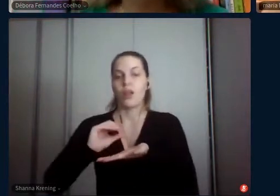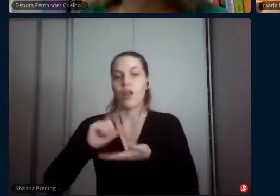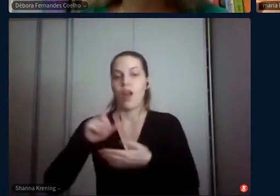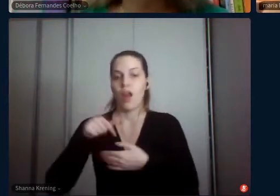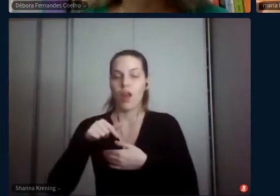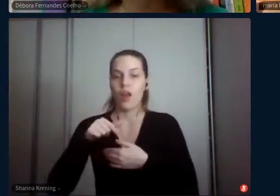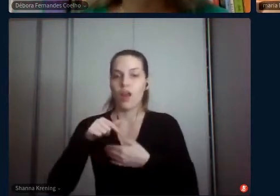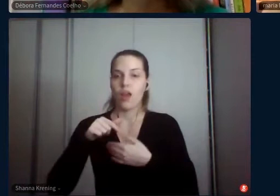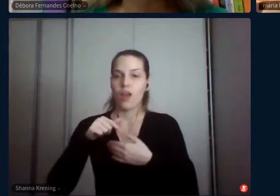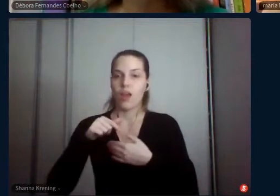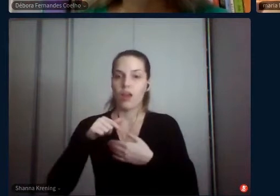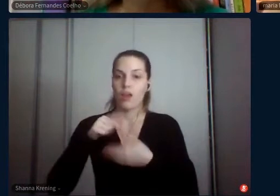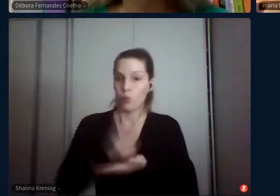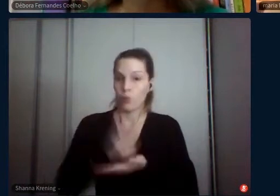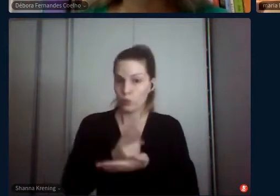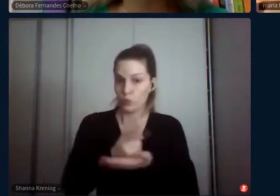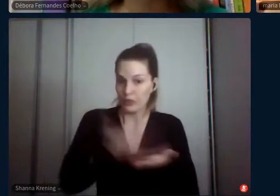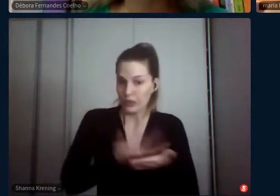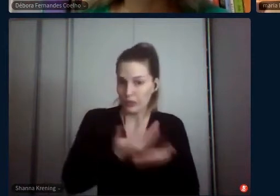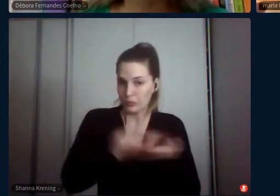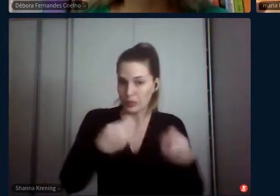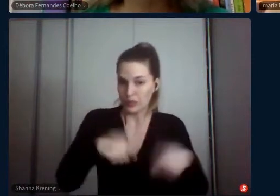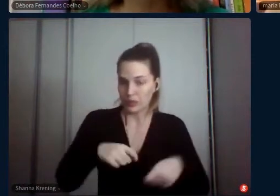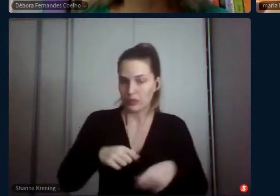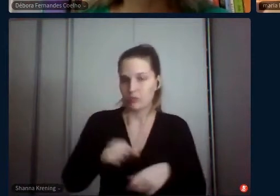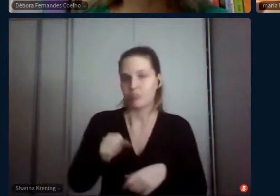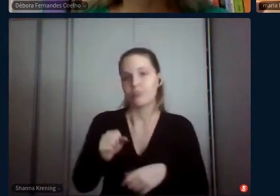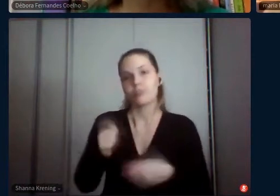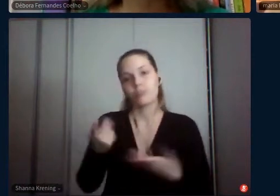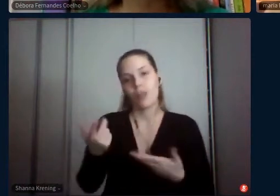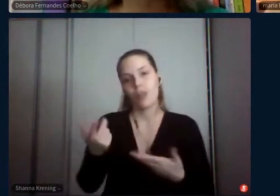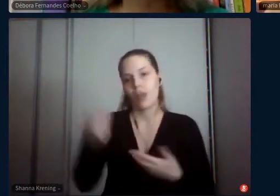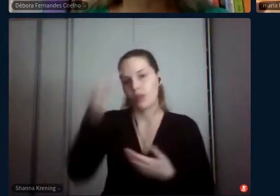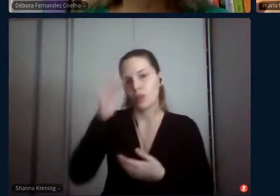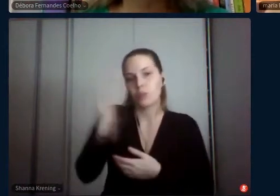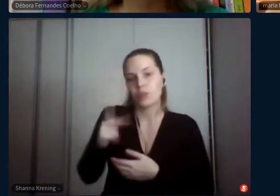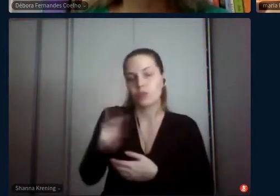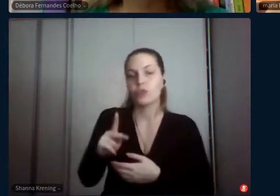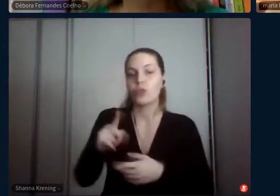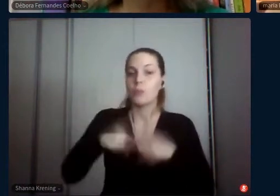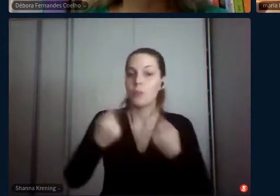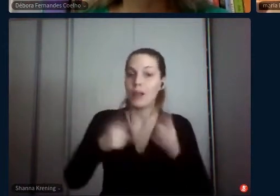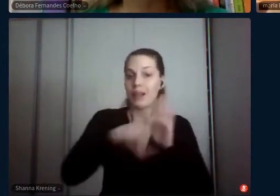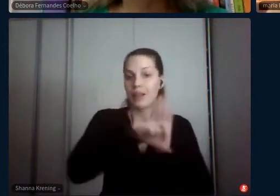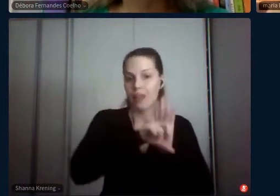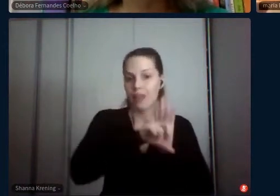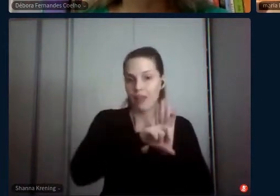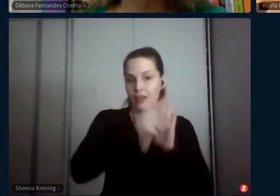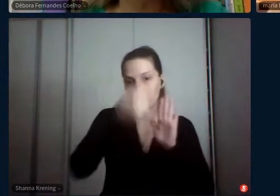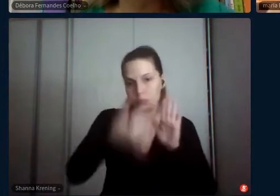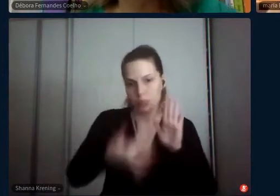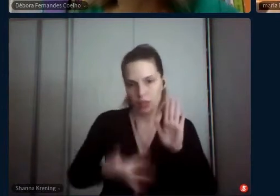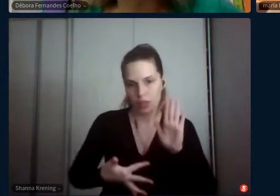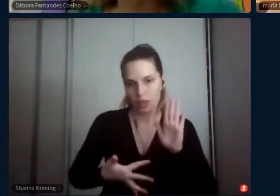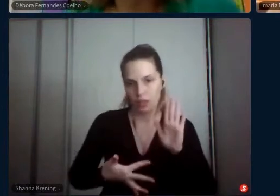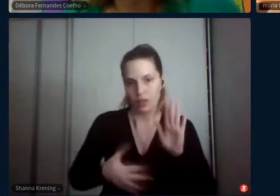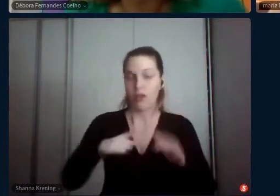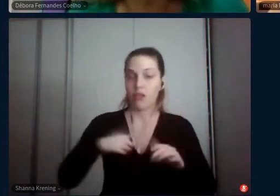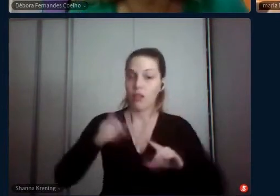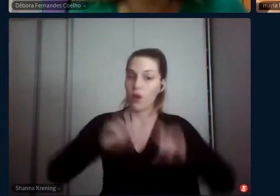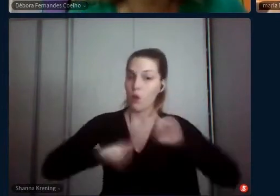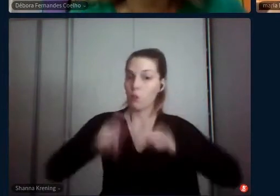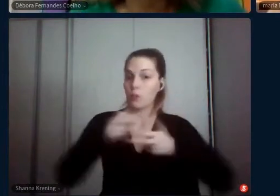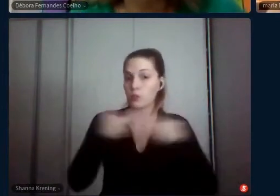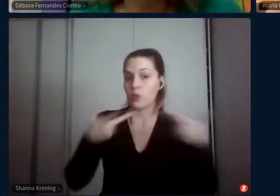vai poder, não sei se é para ti ou para alguém que esteja perguntando, isso é uma questão de legislação, tem coisas que a gente tenta ajudar, mas tem coisas